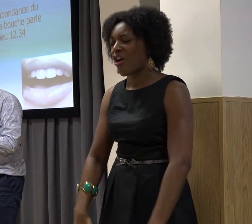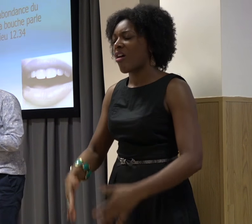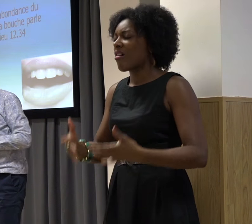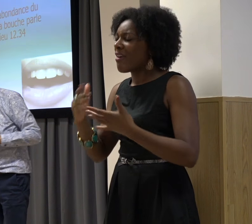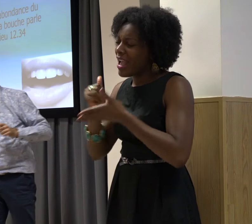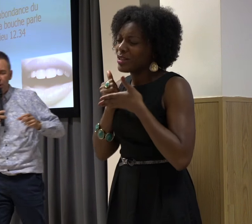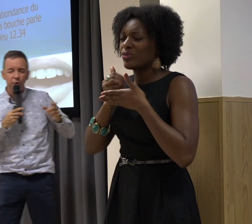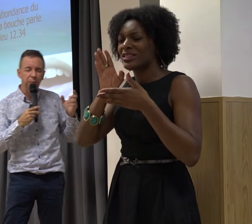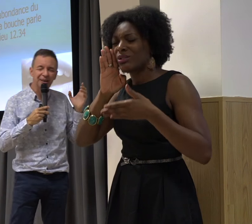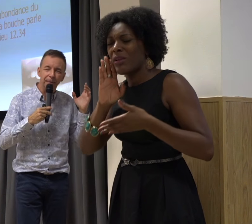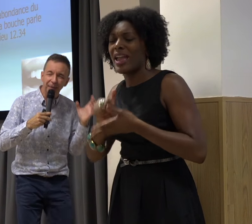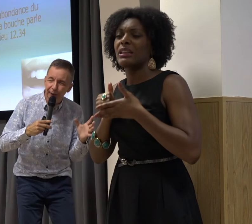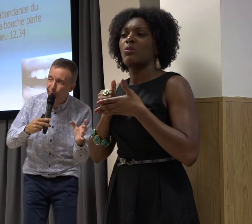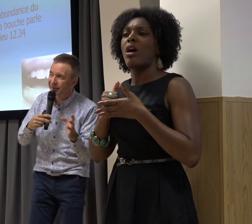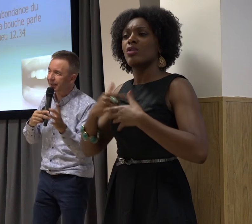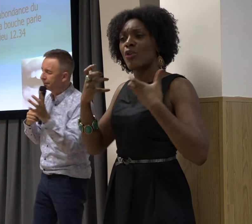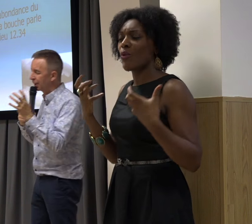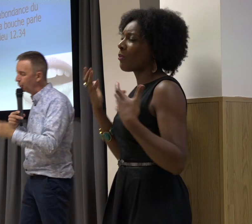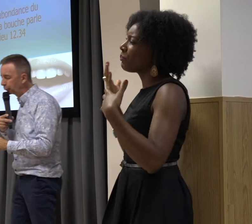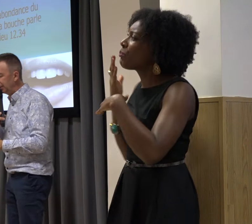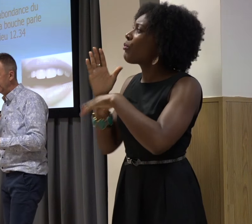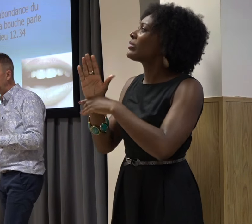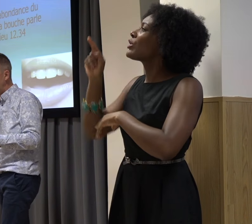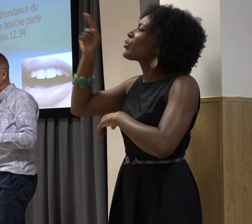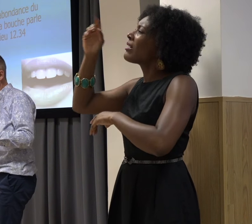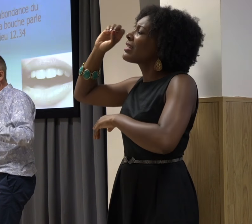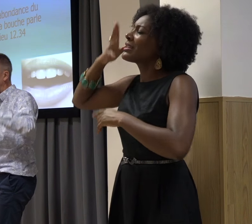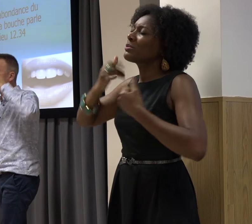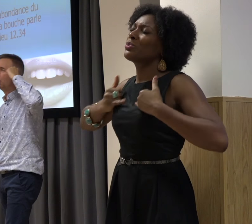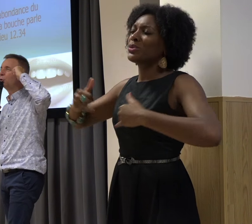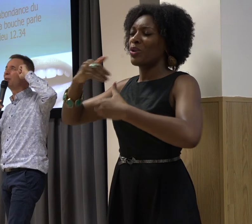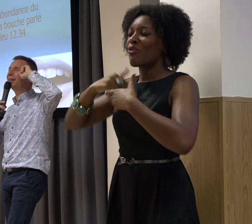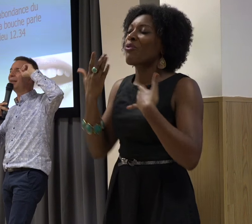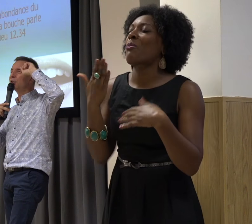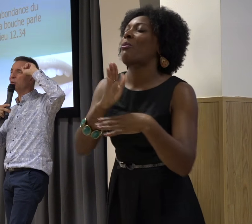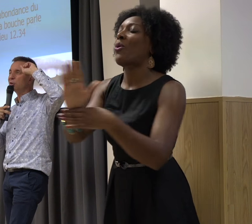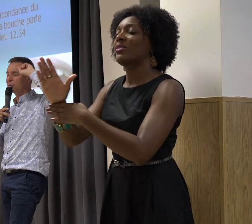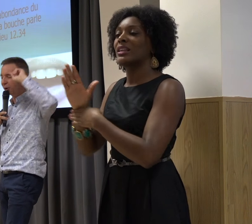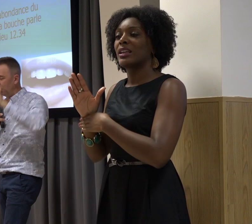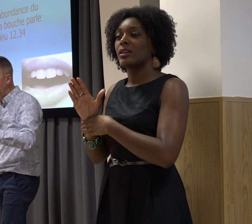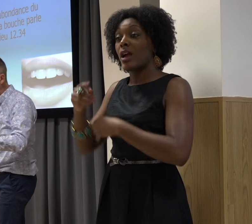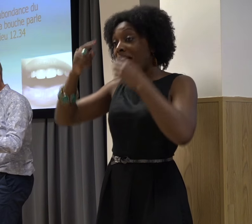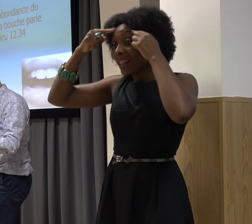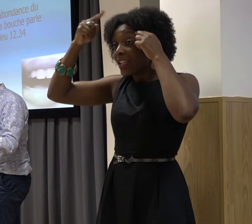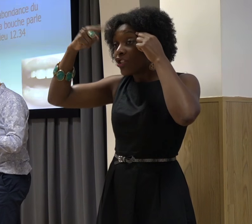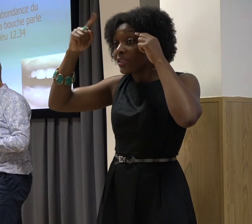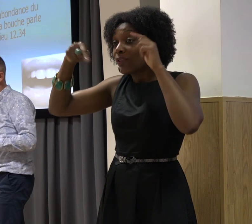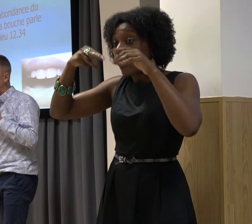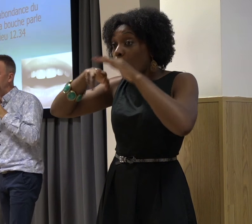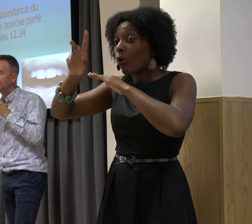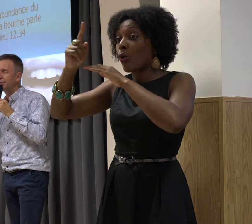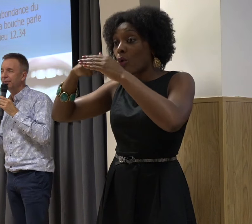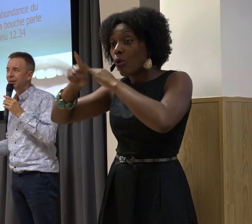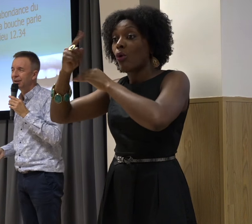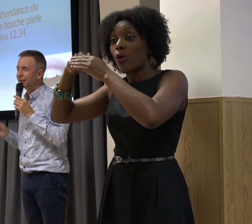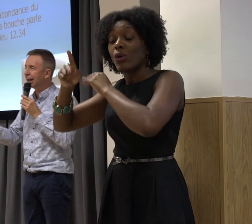de mon corps pour que je puisse manifester le fruit de l'Esprit. Que ton intelligence soit renouvelée par la parole de